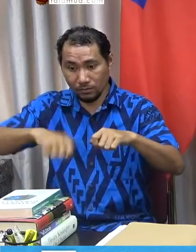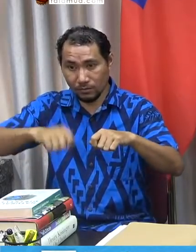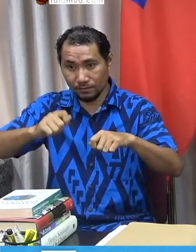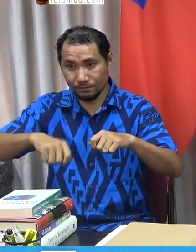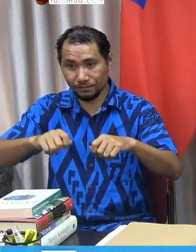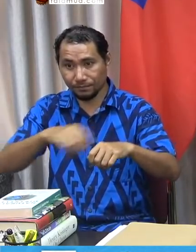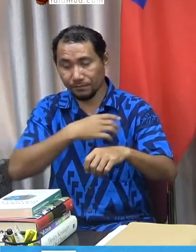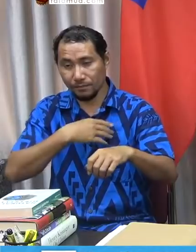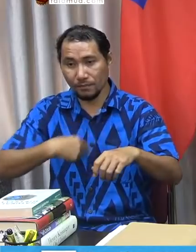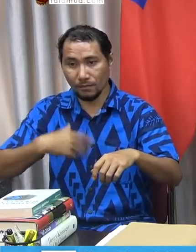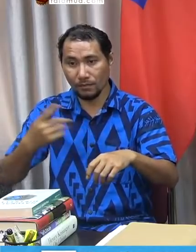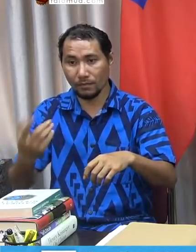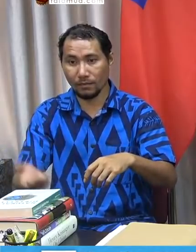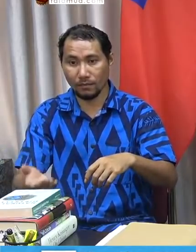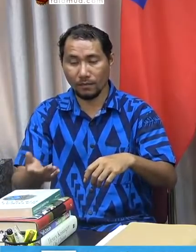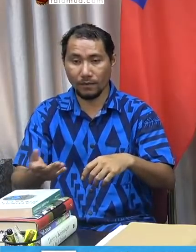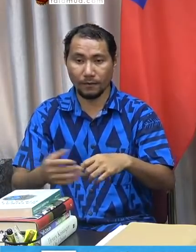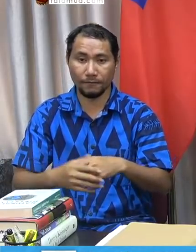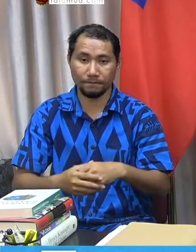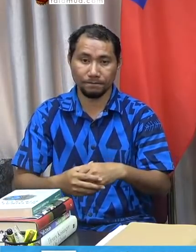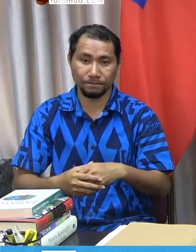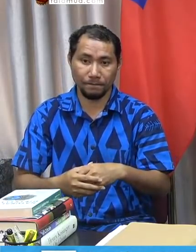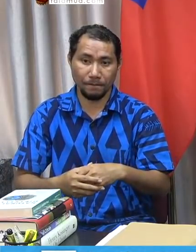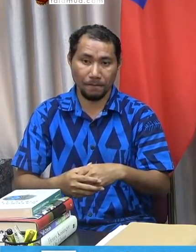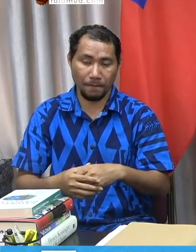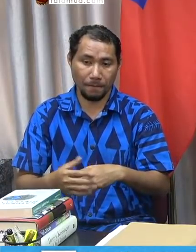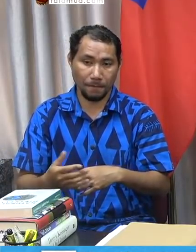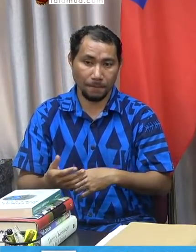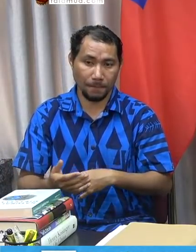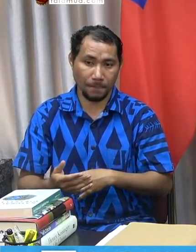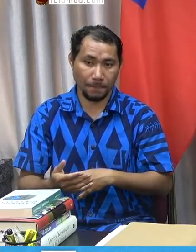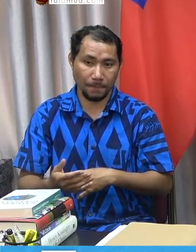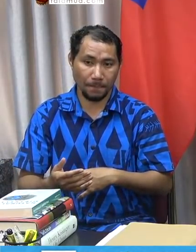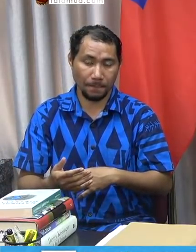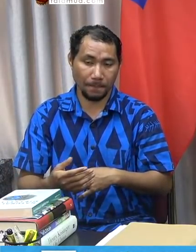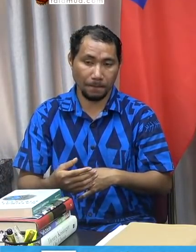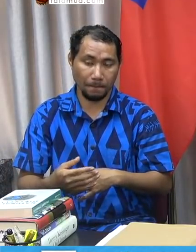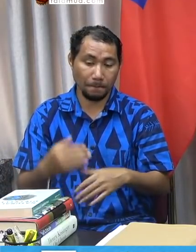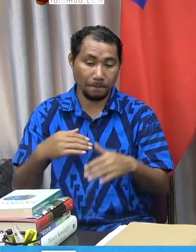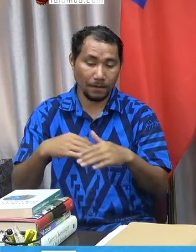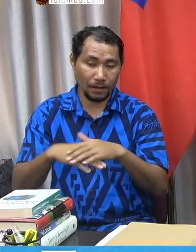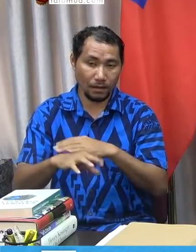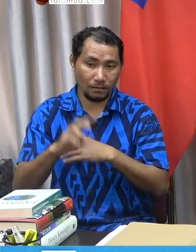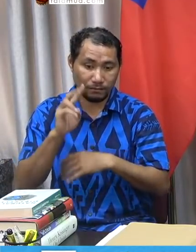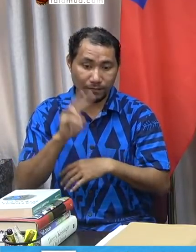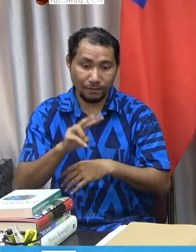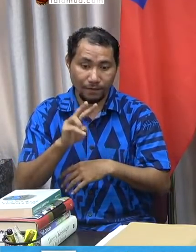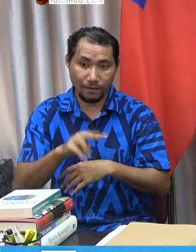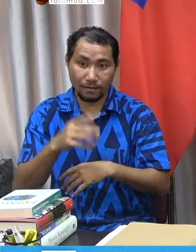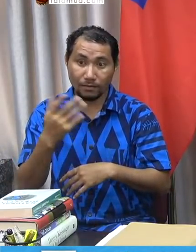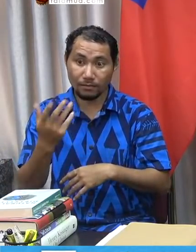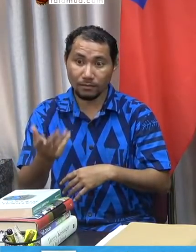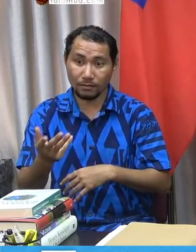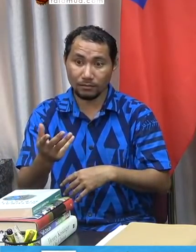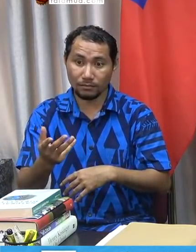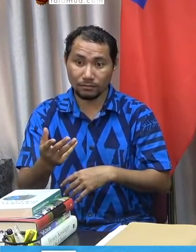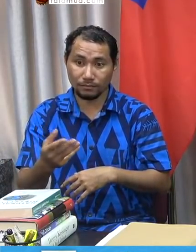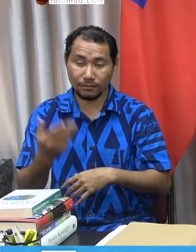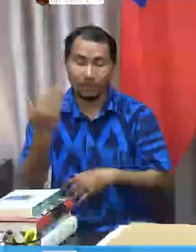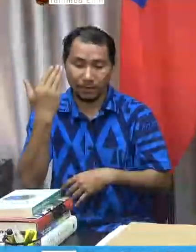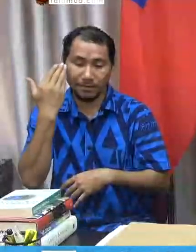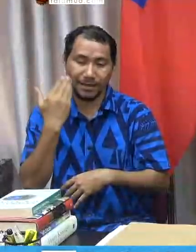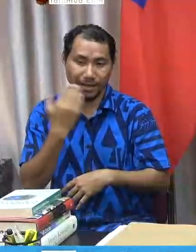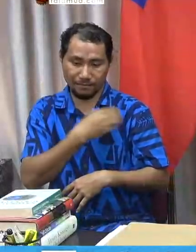ioi ai le matanga luenga o whaamasinonga e i lalo o le vaenga a le fionga i le tamaita i